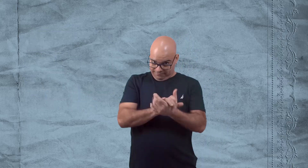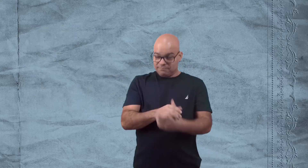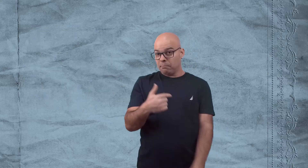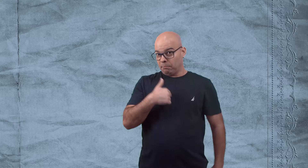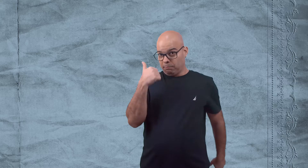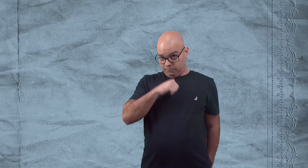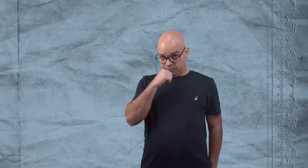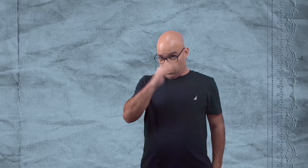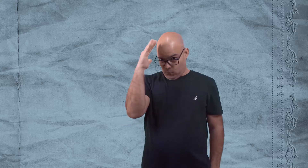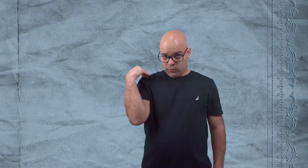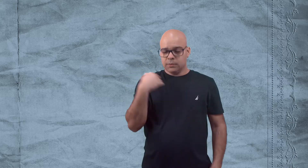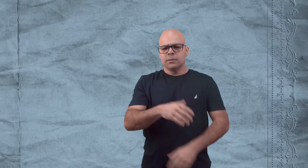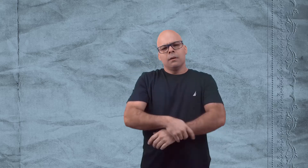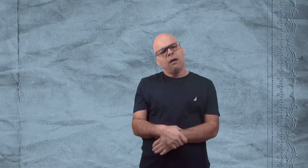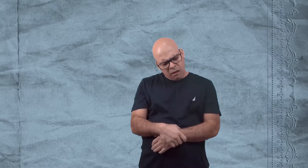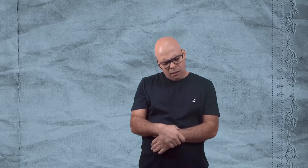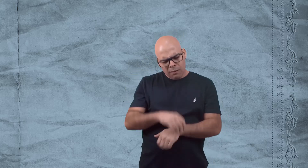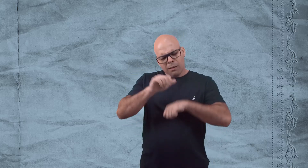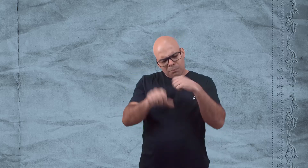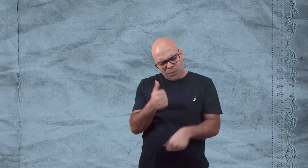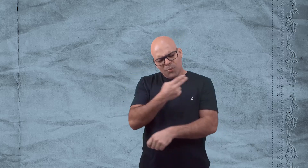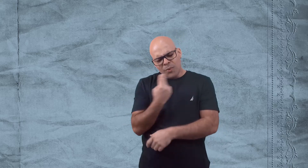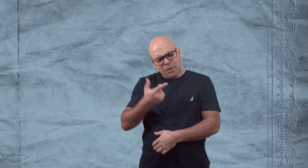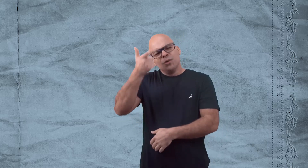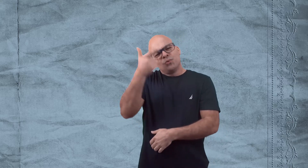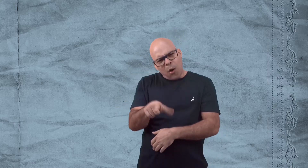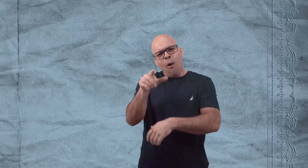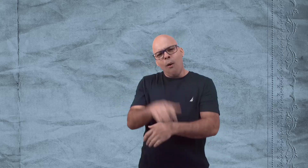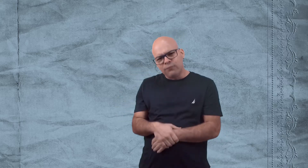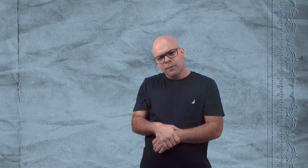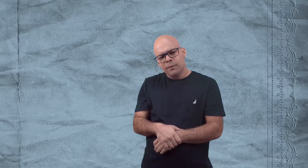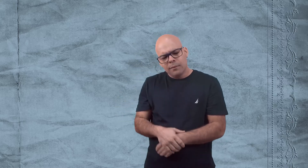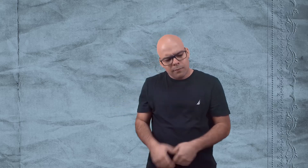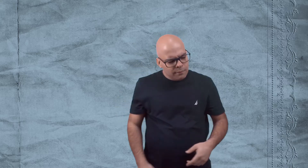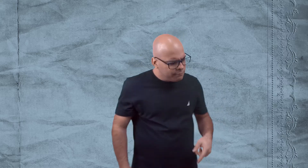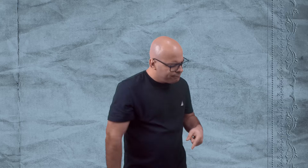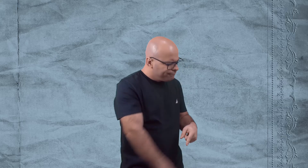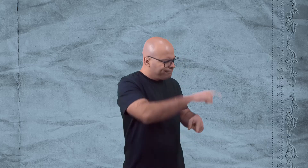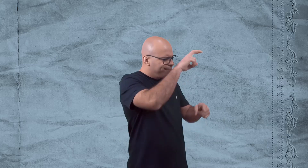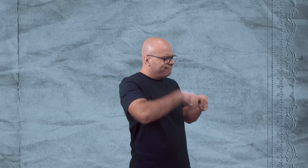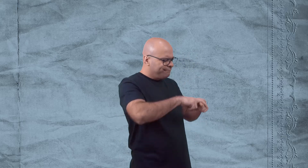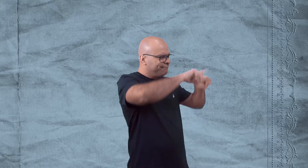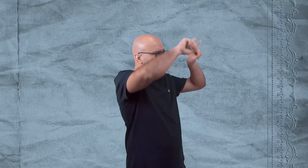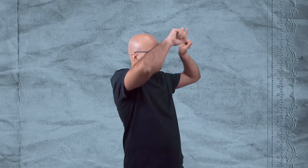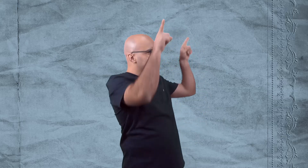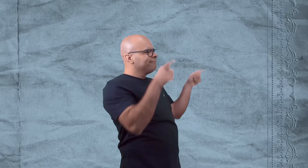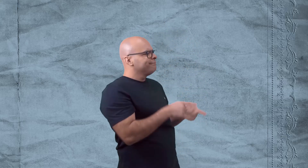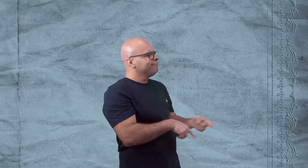Ela novamente começou a pensar: tive que mudar meu sobrenome de novo? Sentou-se na frente do